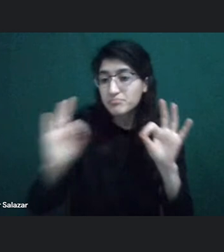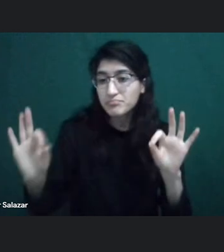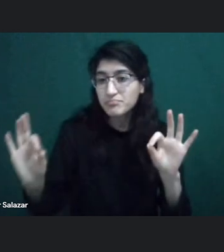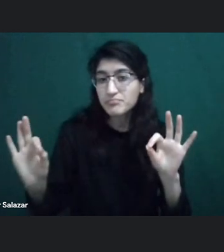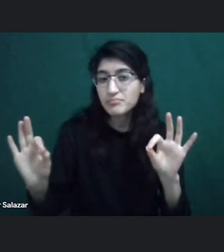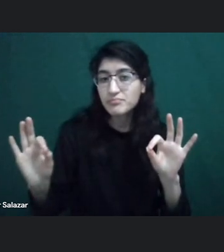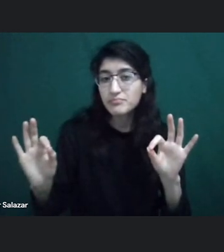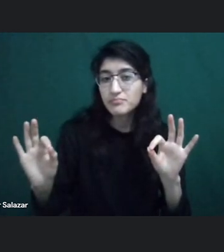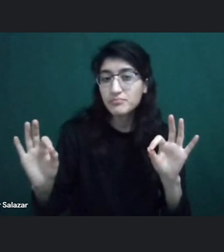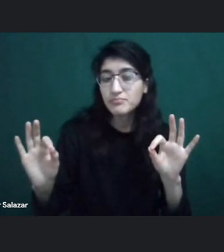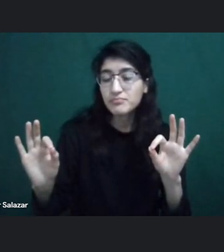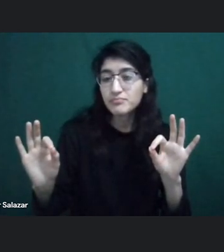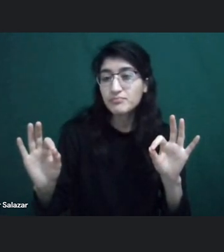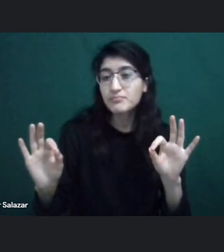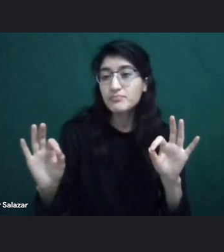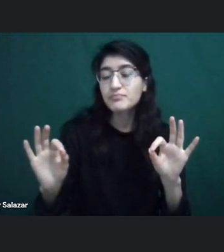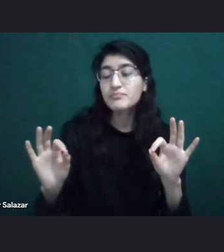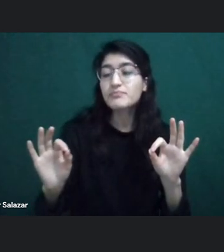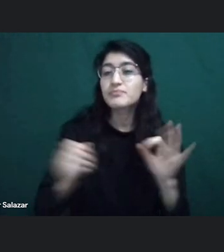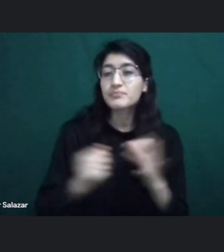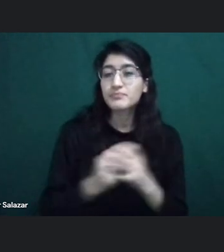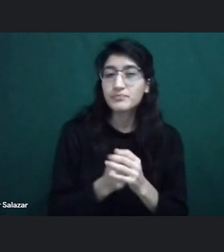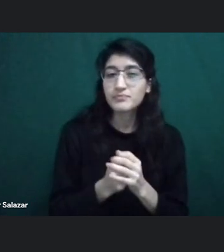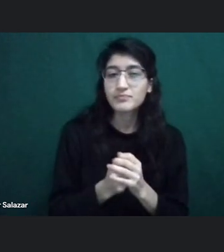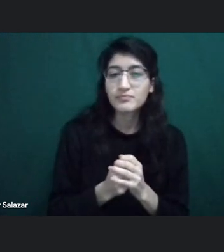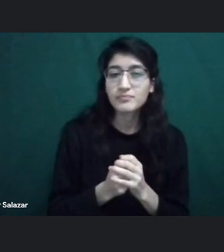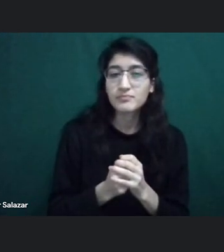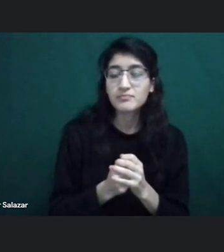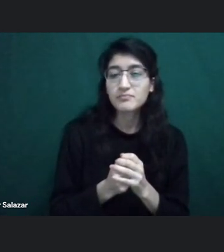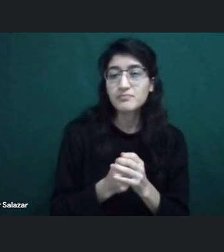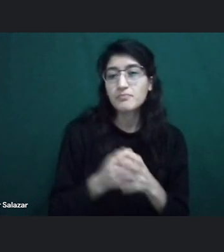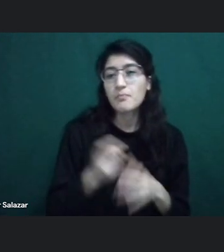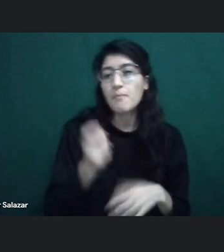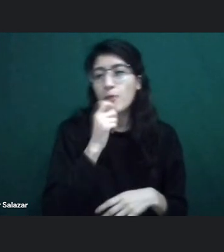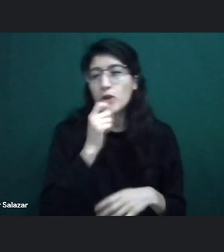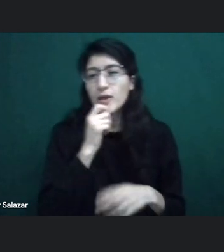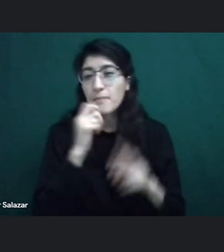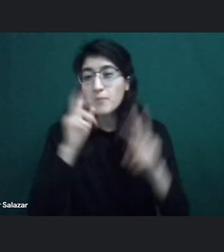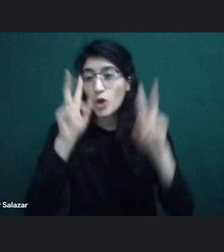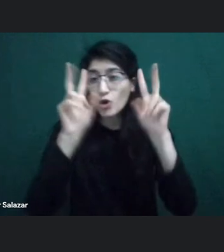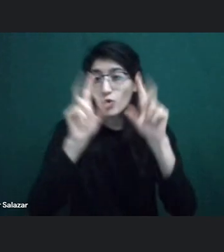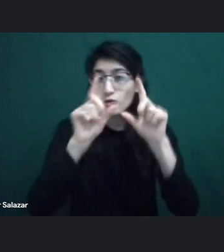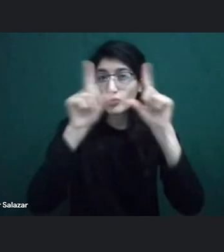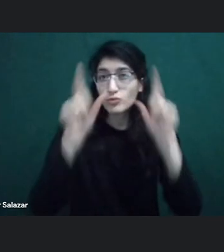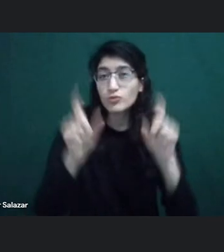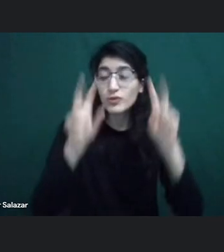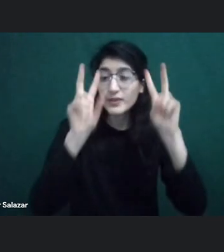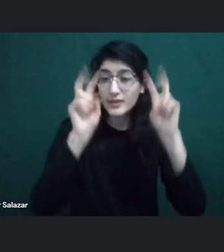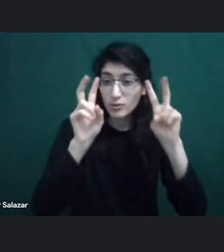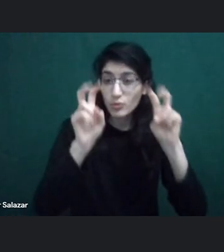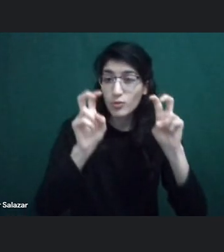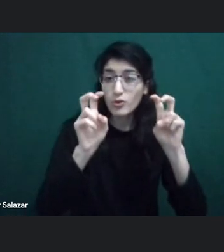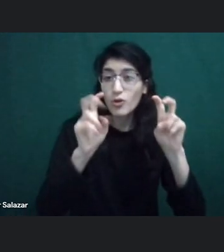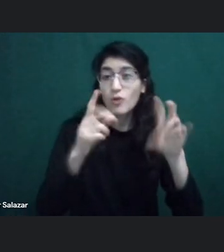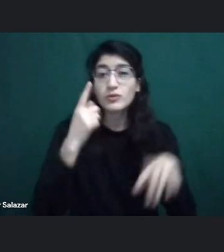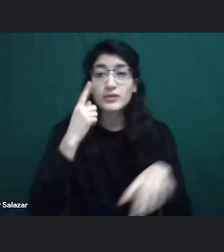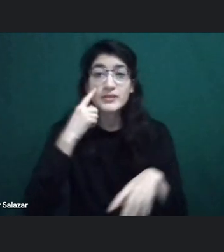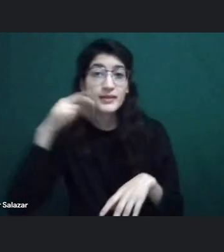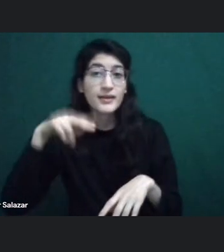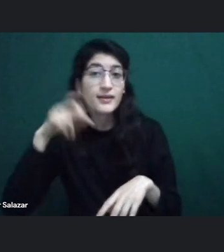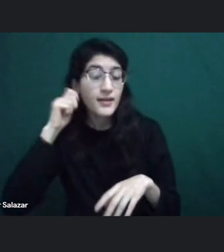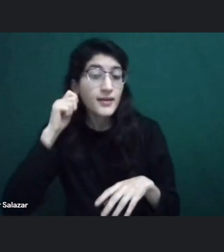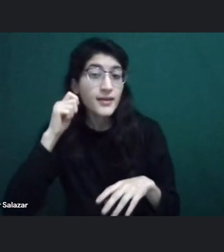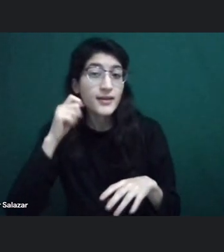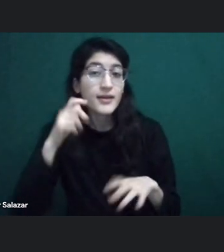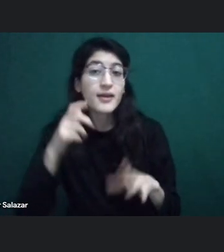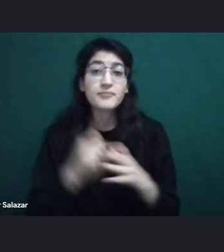de una frase, por ejemplo, en un título, muchas veces comienzan con ING y esta es una idea separada de la que sigue.